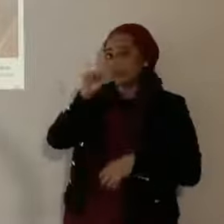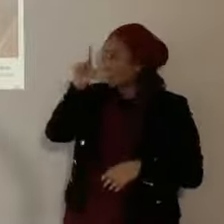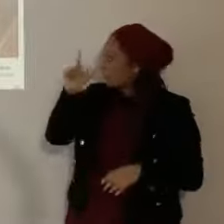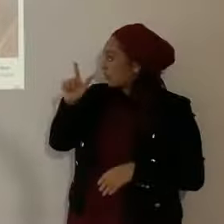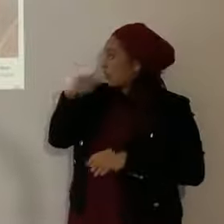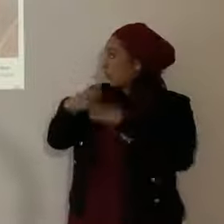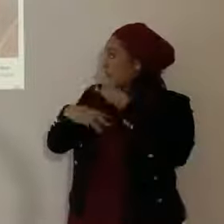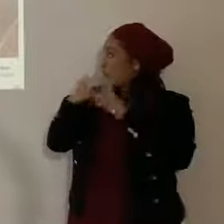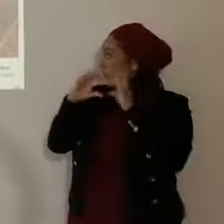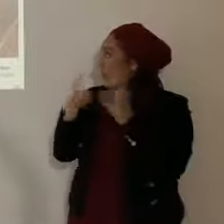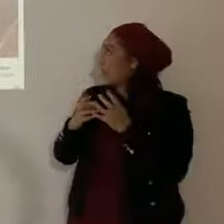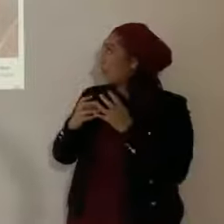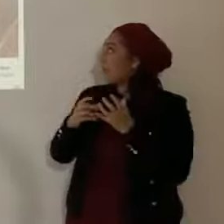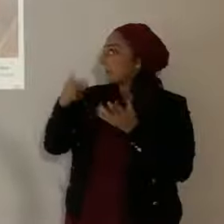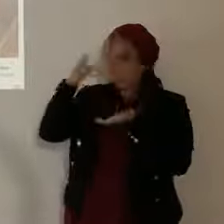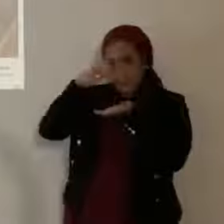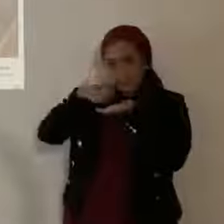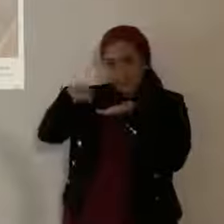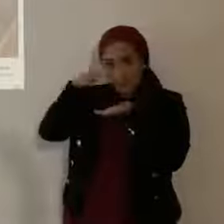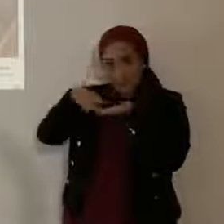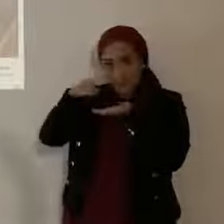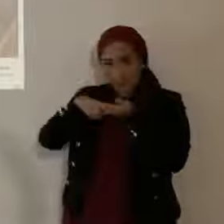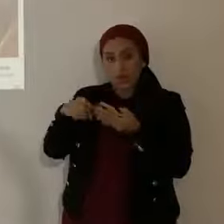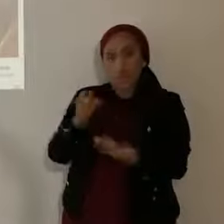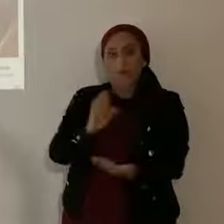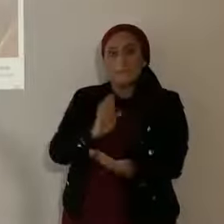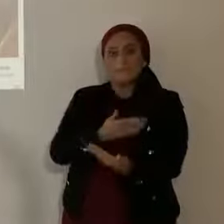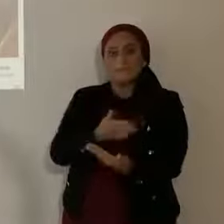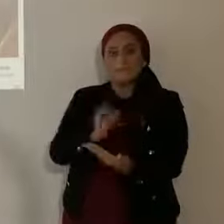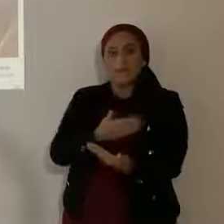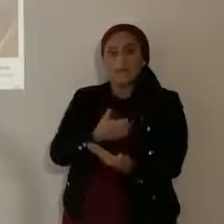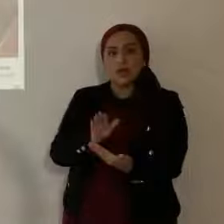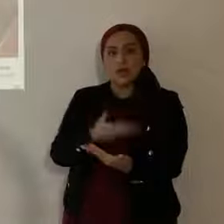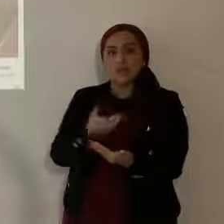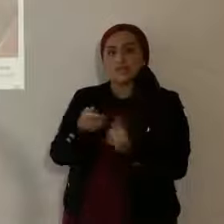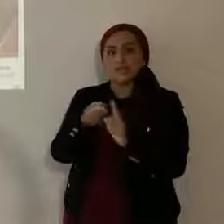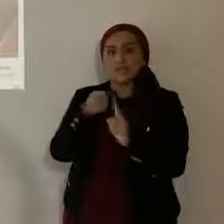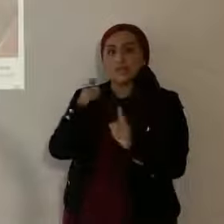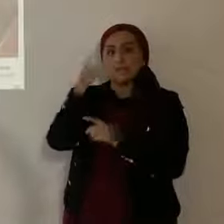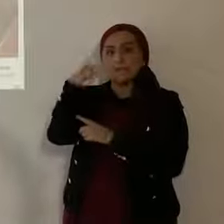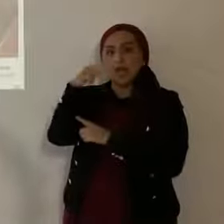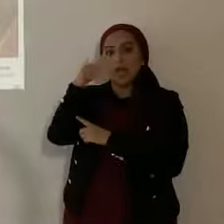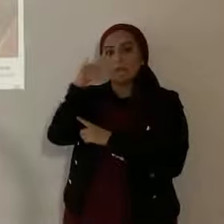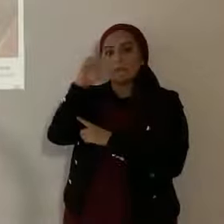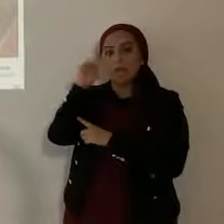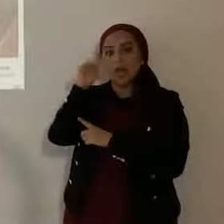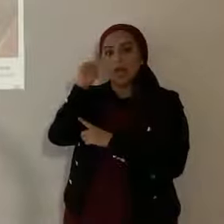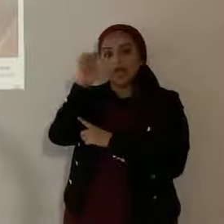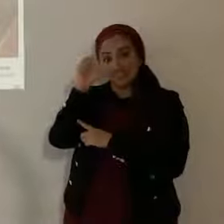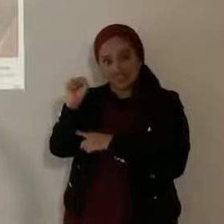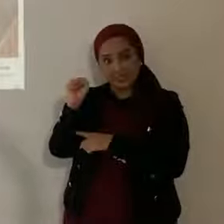buscó canciones de piratas. No canciones piratas, no, canciones de piratas,